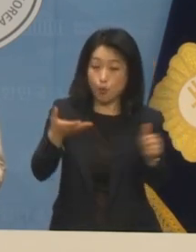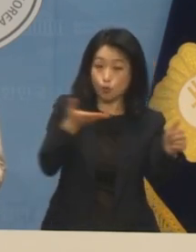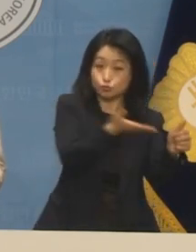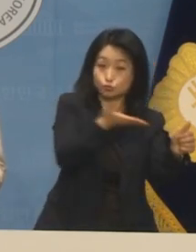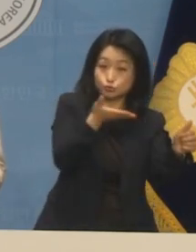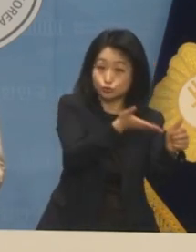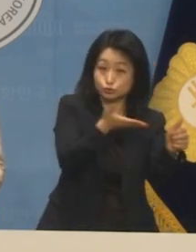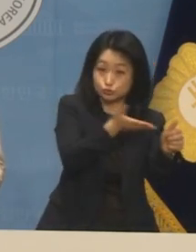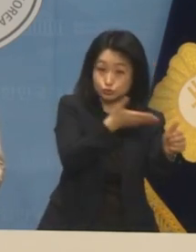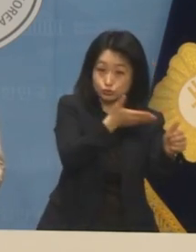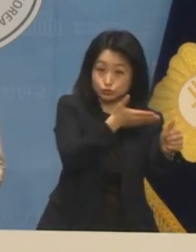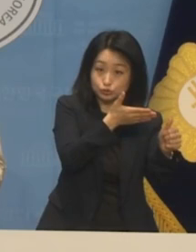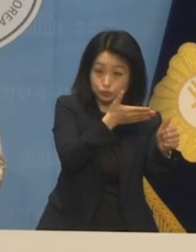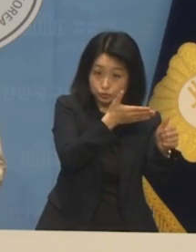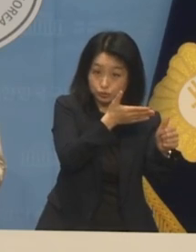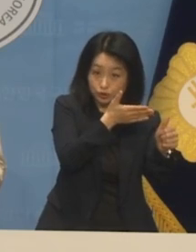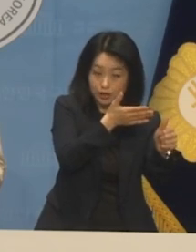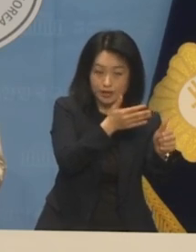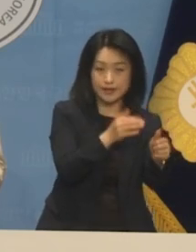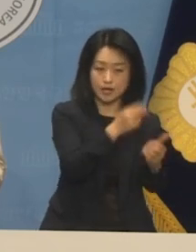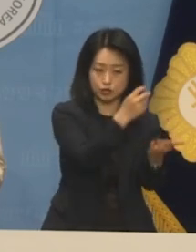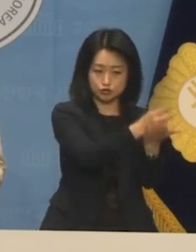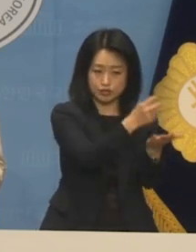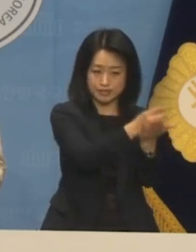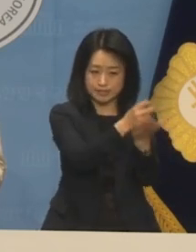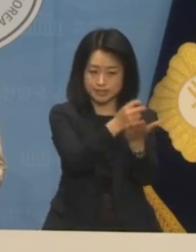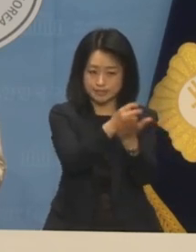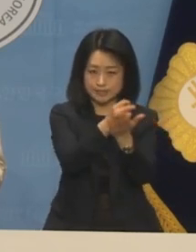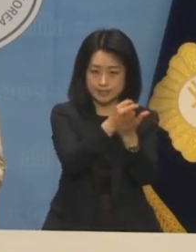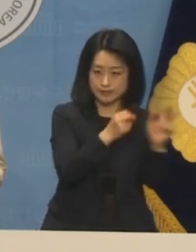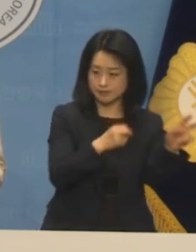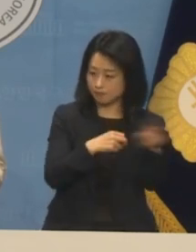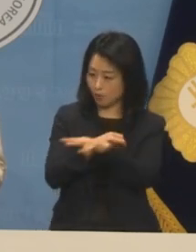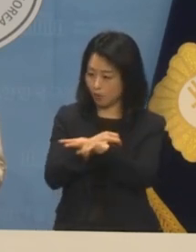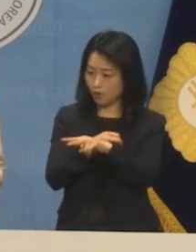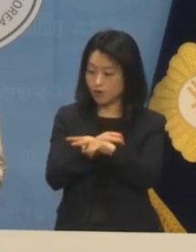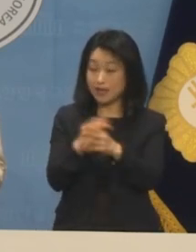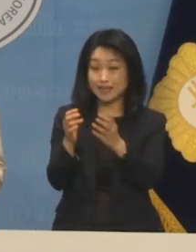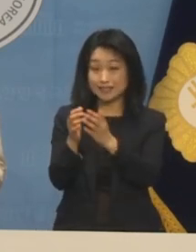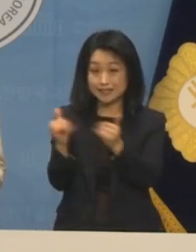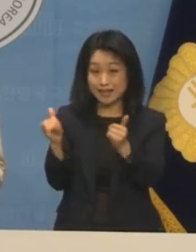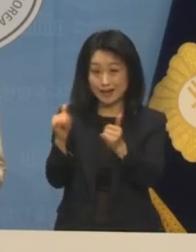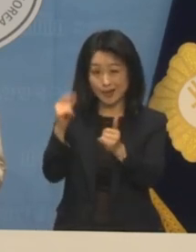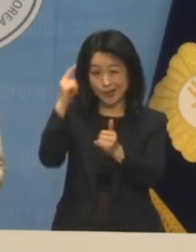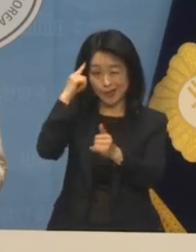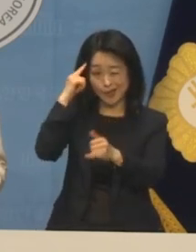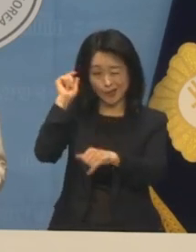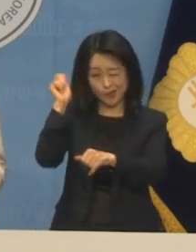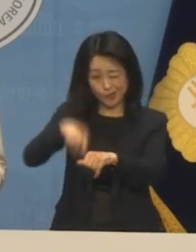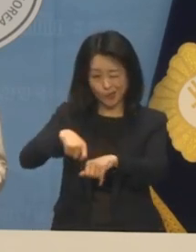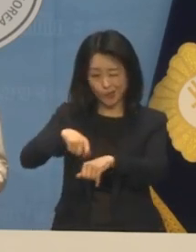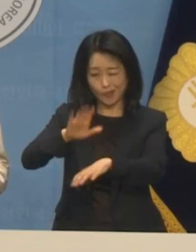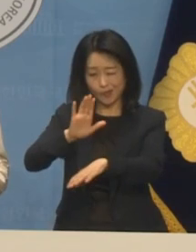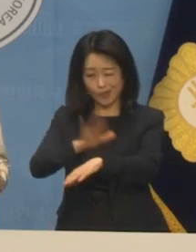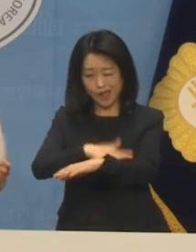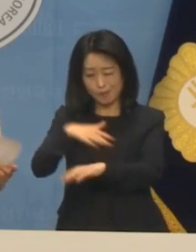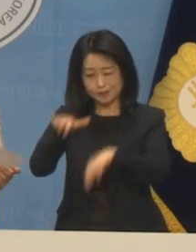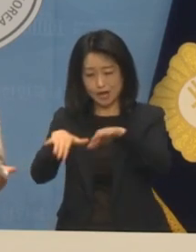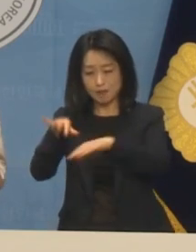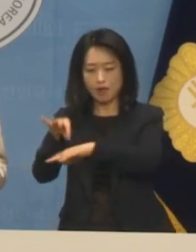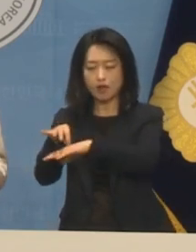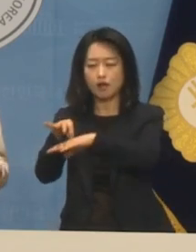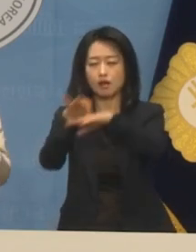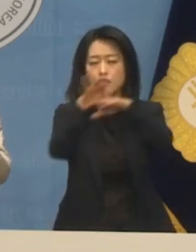기반으로 패턴을 찾아가는 과정에서 인간의 편향성을 그대로 학습하게 되는 점을 간과해서는